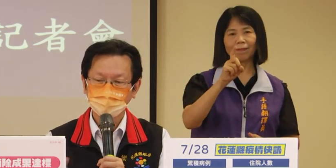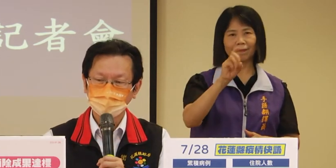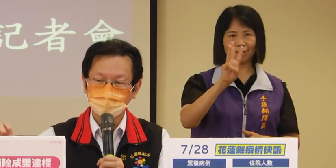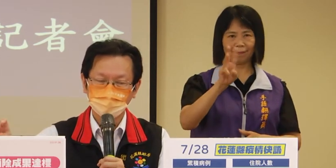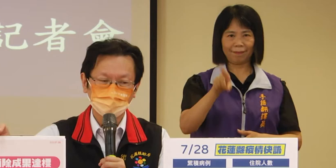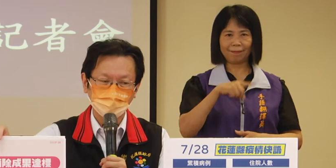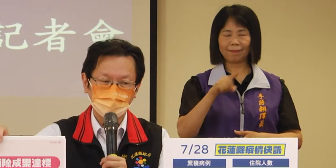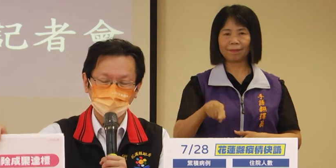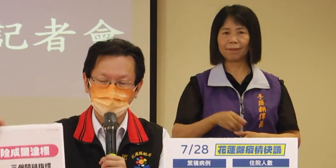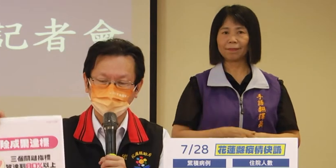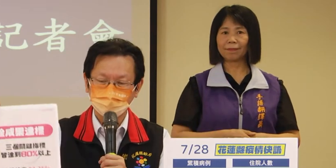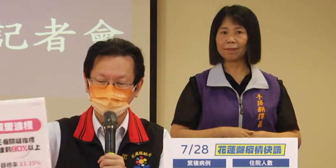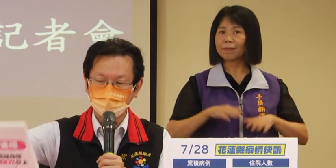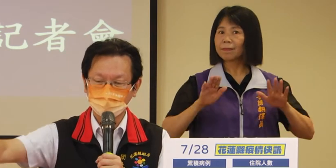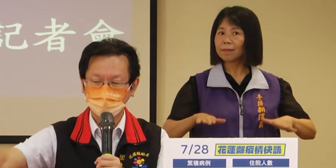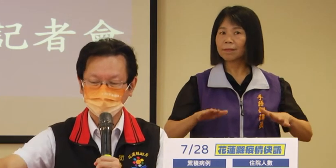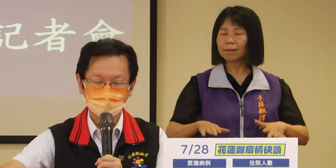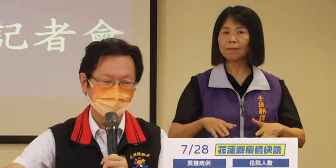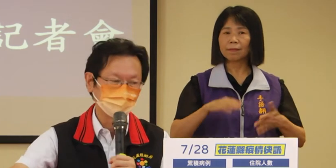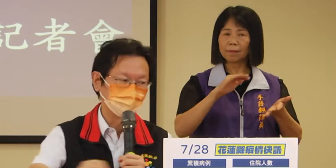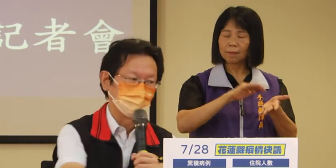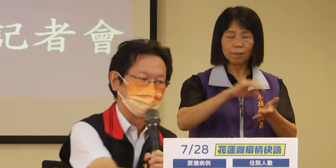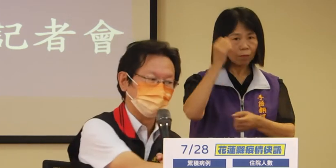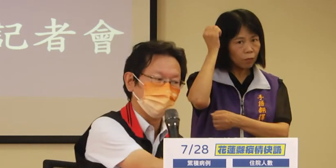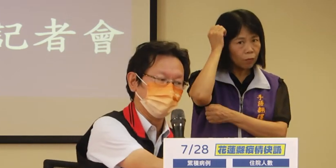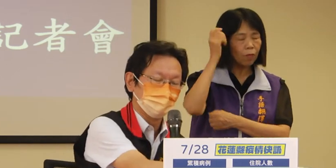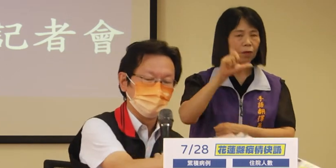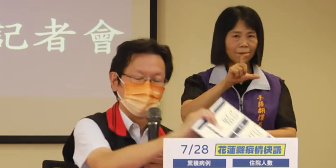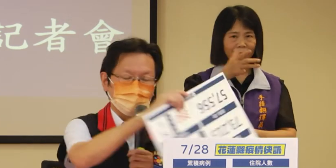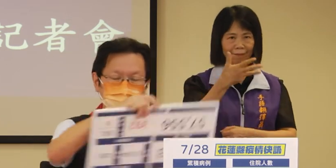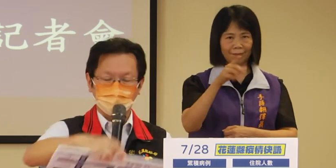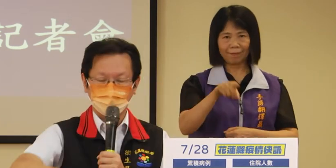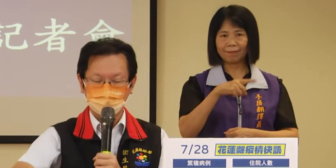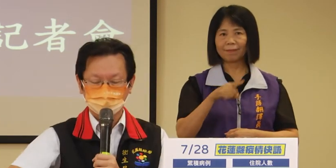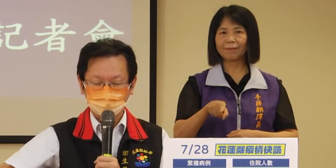73213人，那目前呢有68个人在住院中哈。